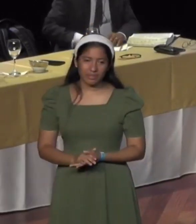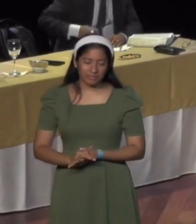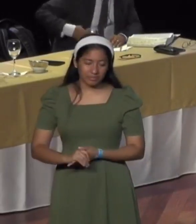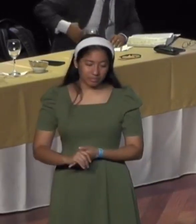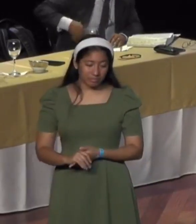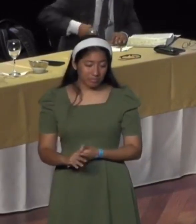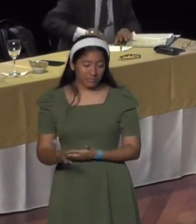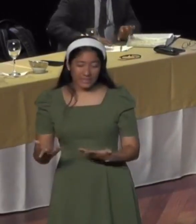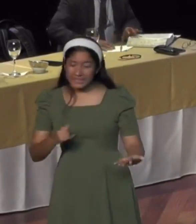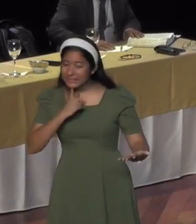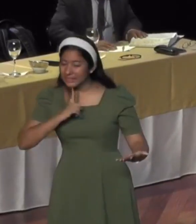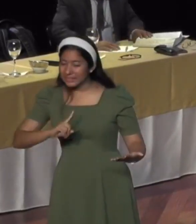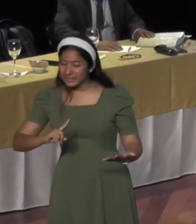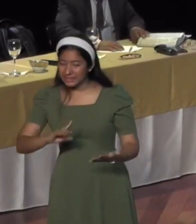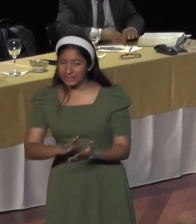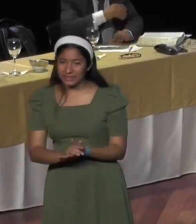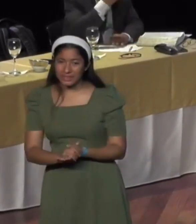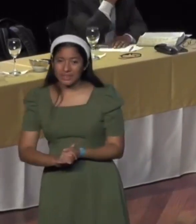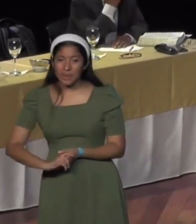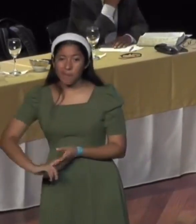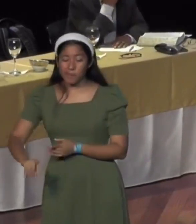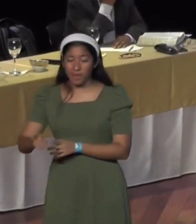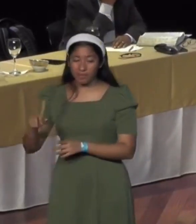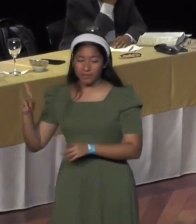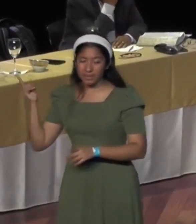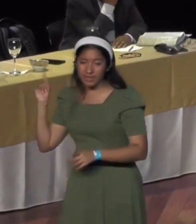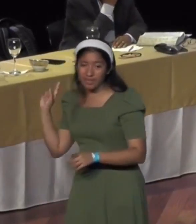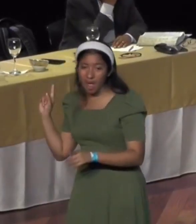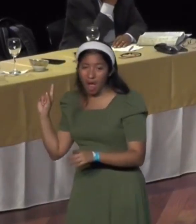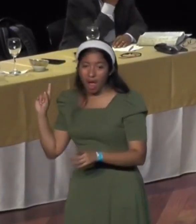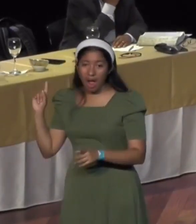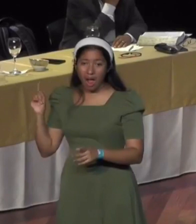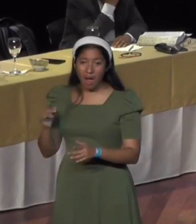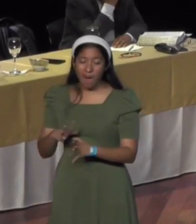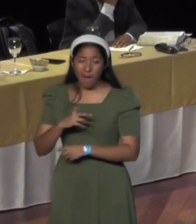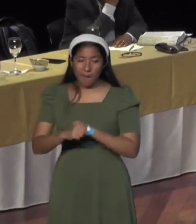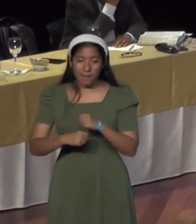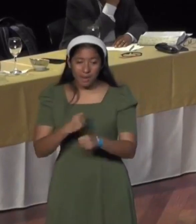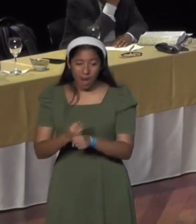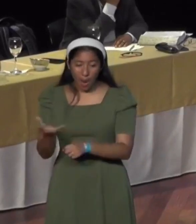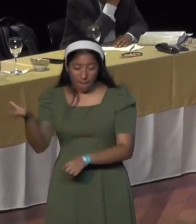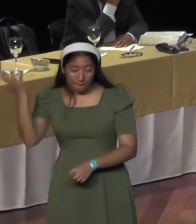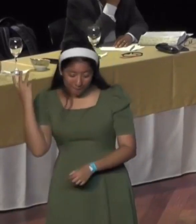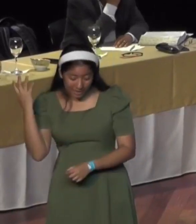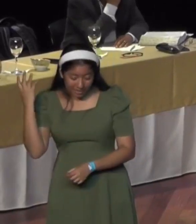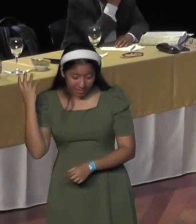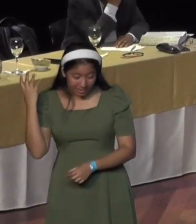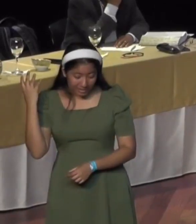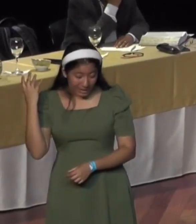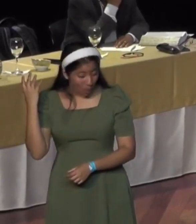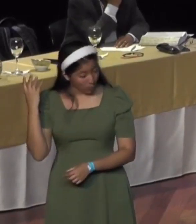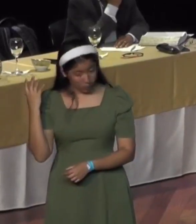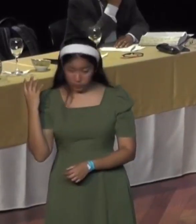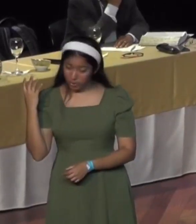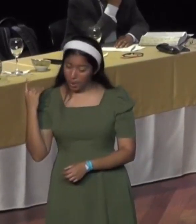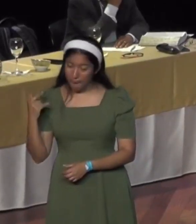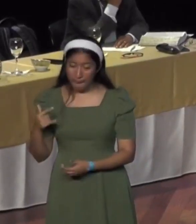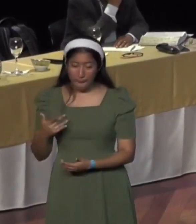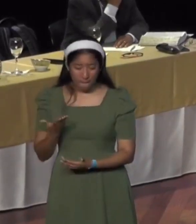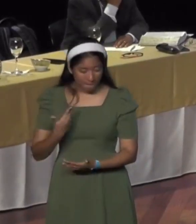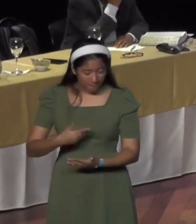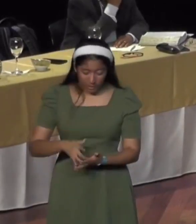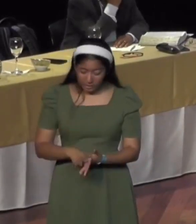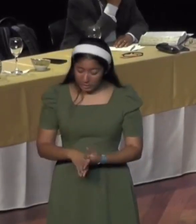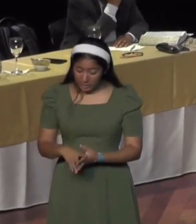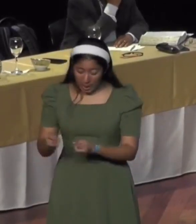destructiva. Dicen que en el 2022 44 millones de abortos. 44 millones de abortos, aunque la